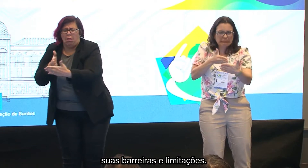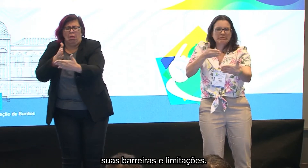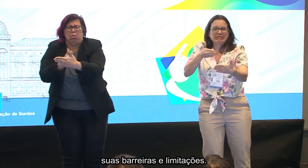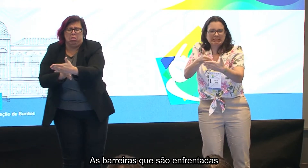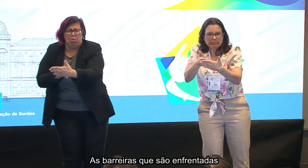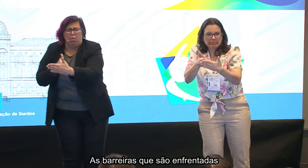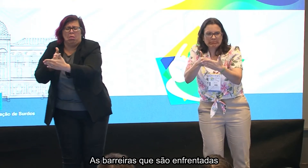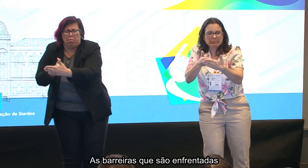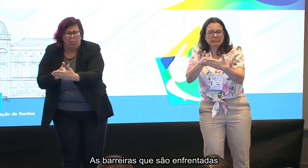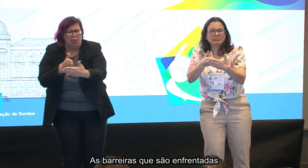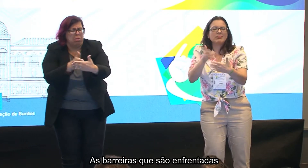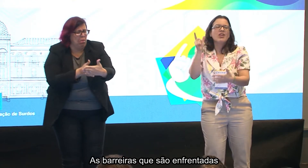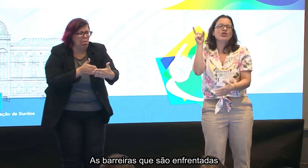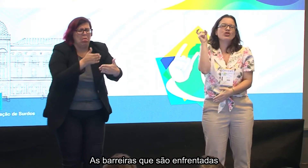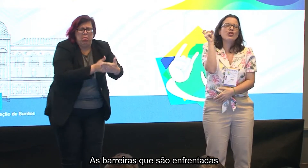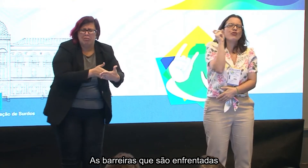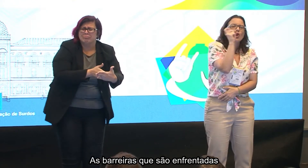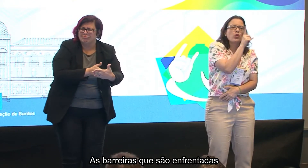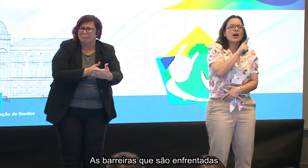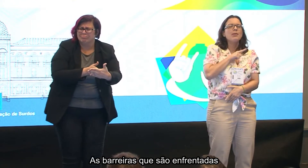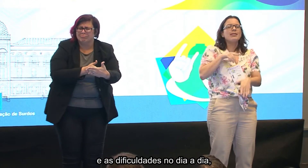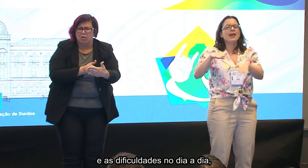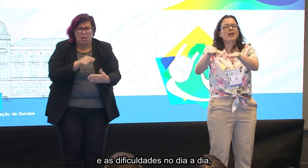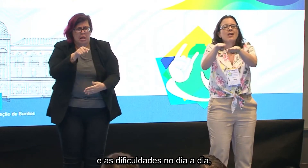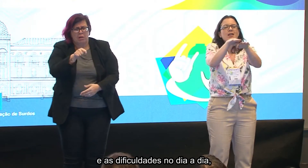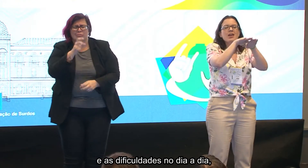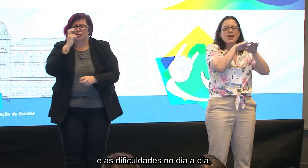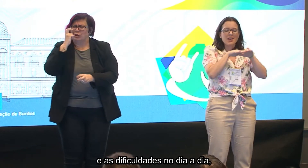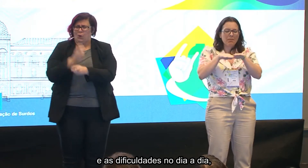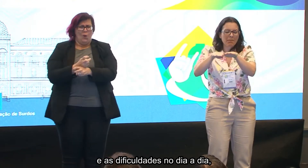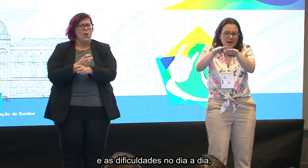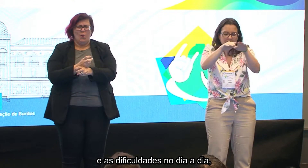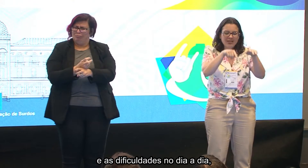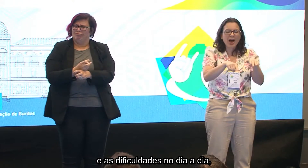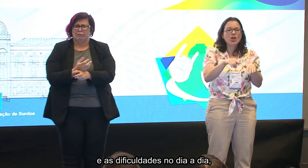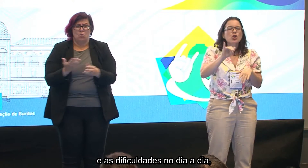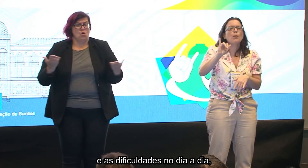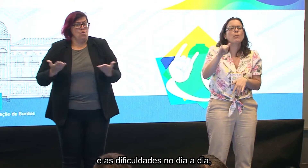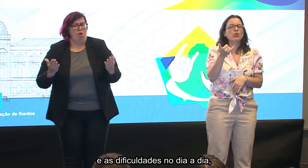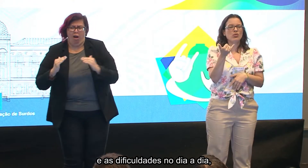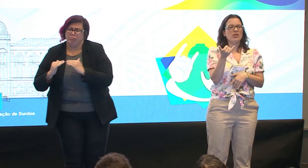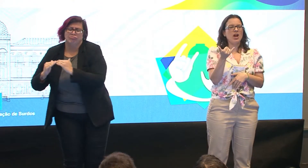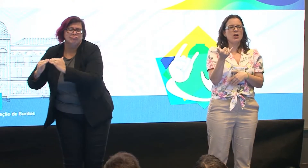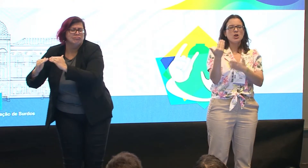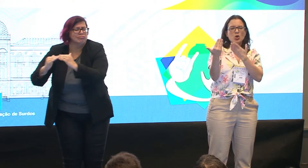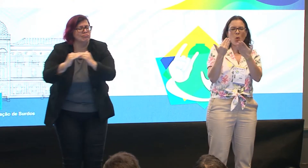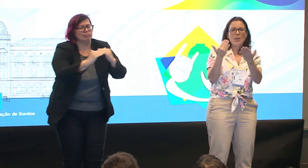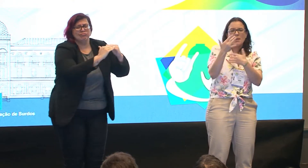limitações, as barreiras que são enfrentadas e as dificuldades no dia a dia.